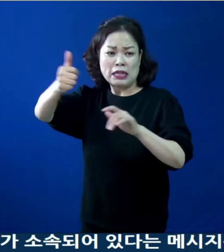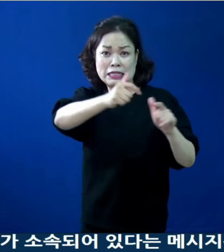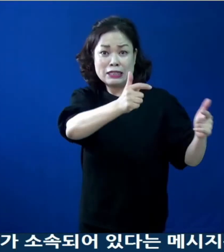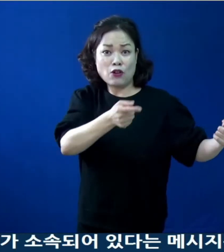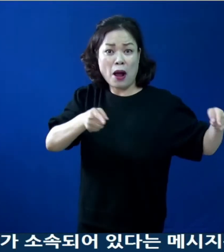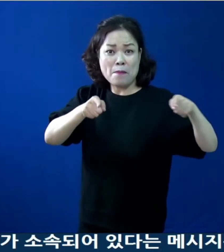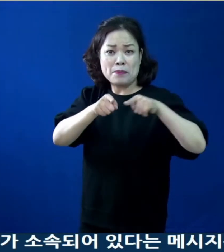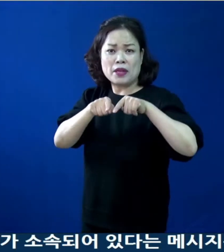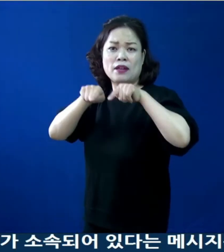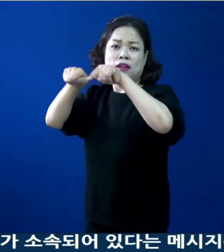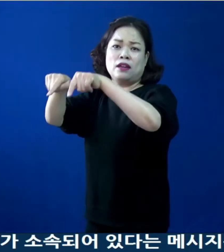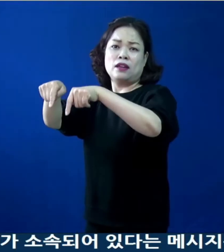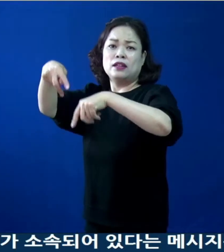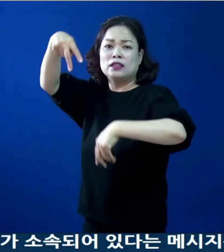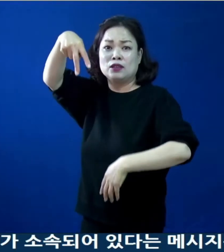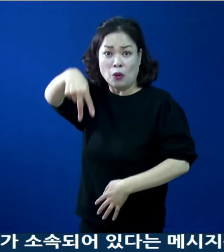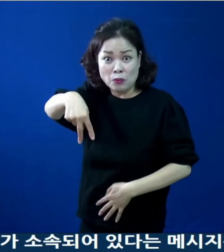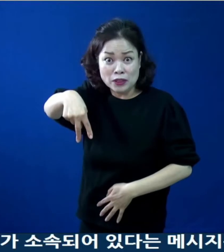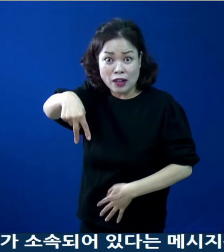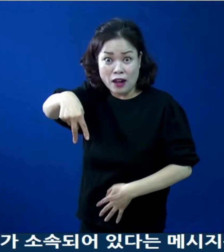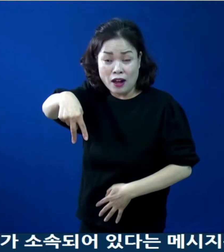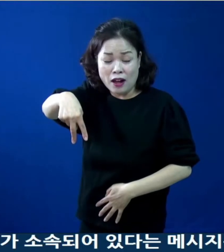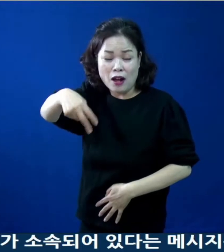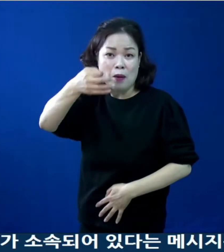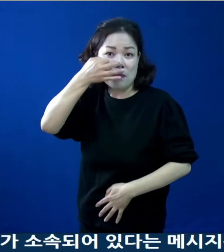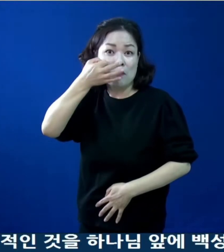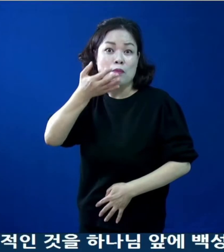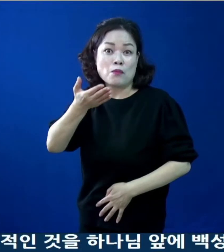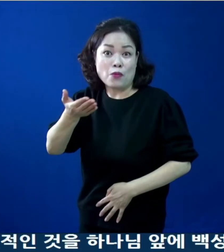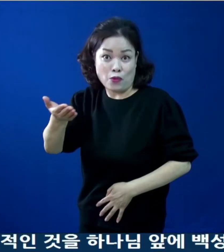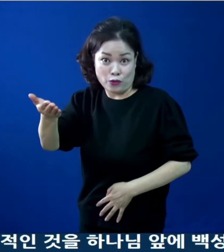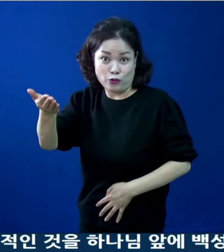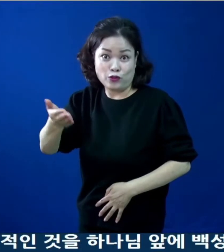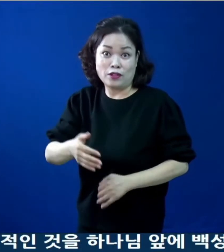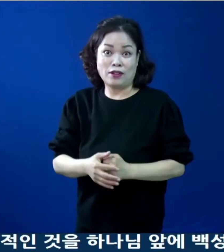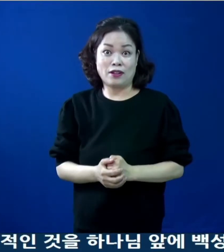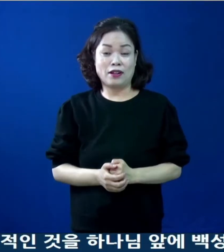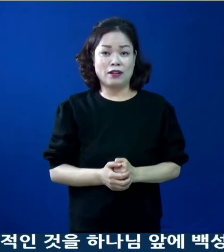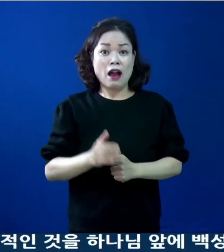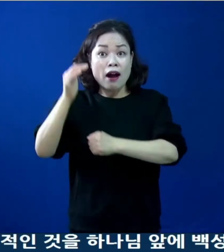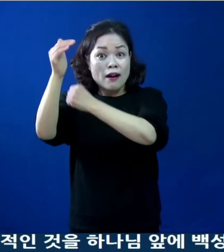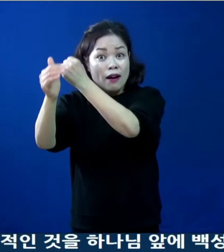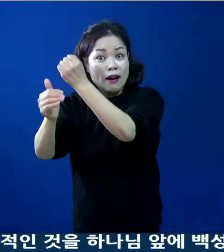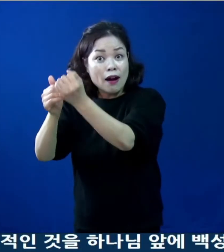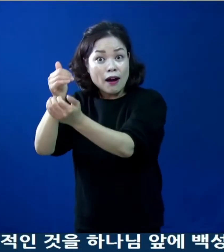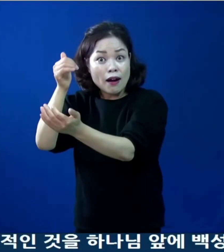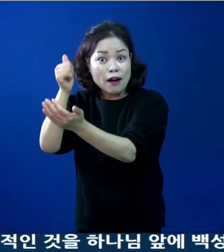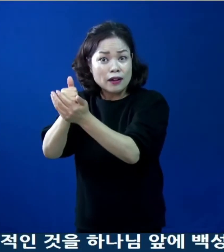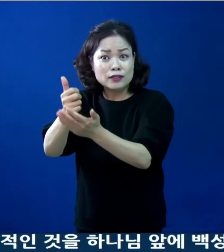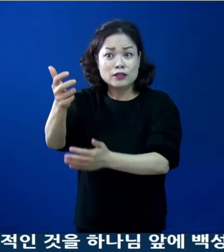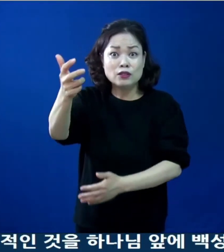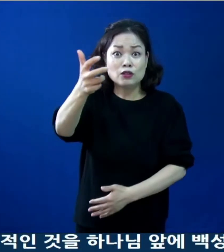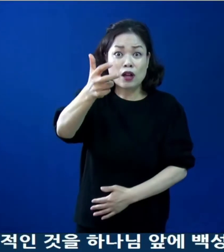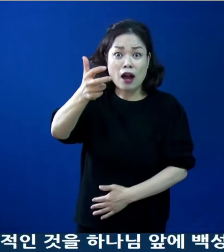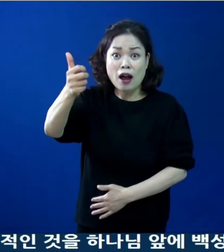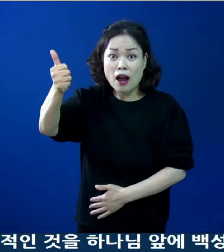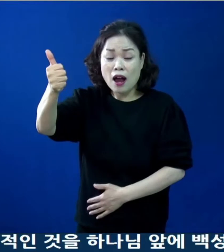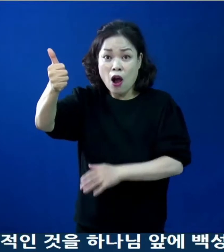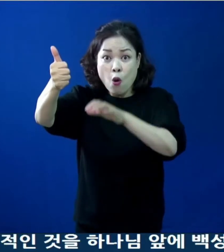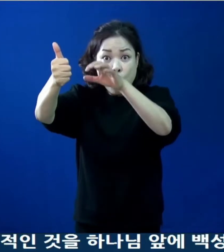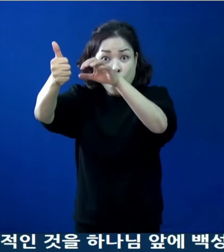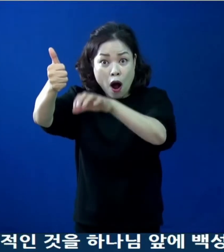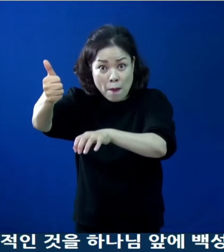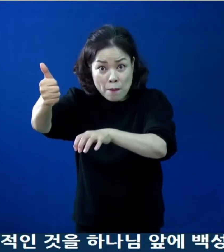함께 나아갑니다 라는 것을 보여준다는 것이죠. 하나님 여호와